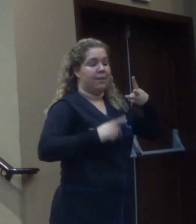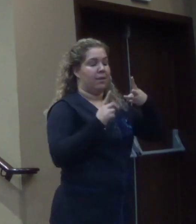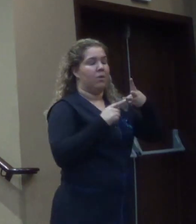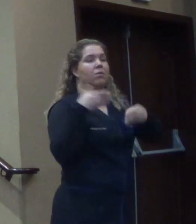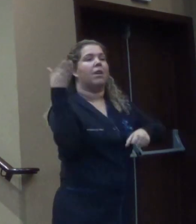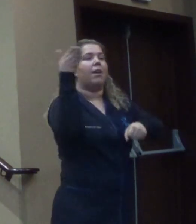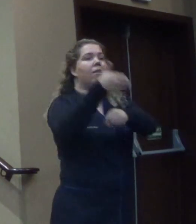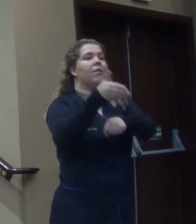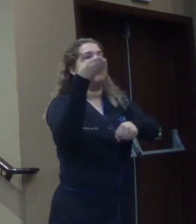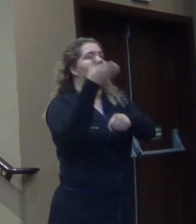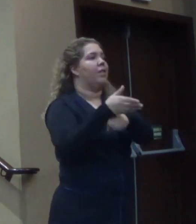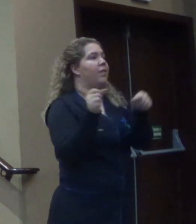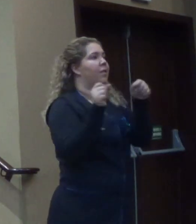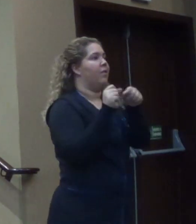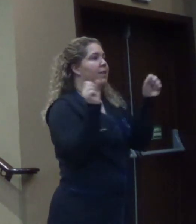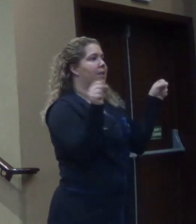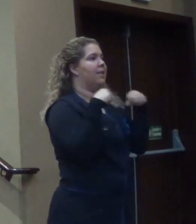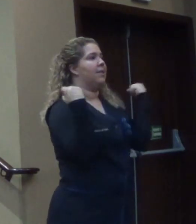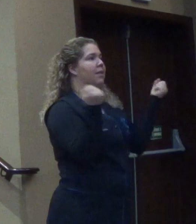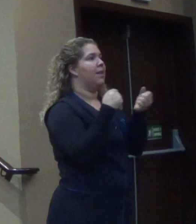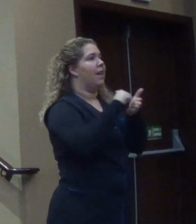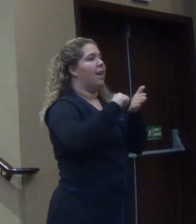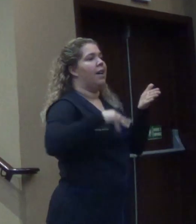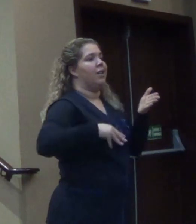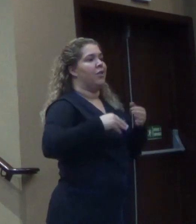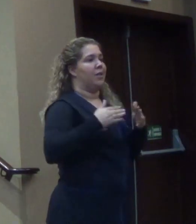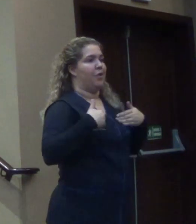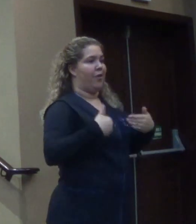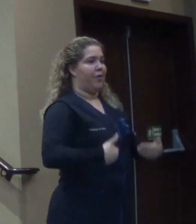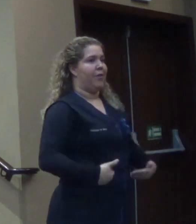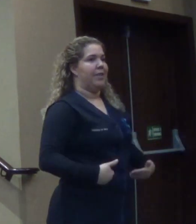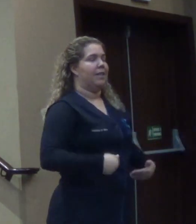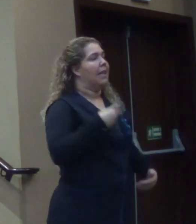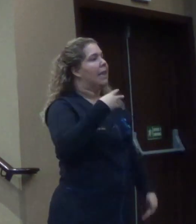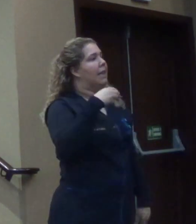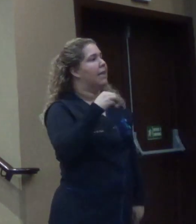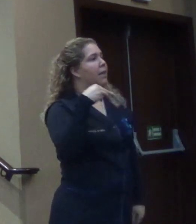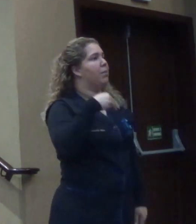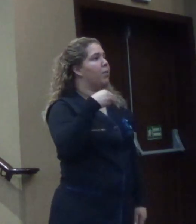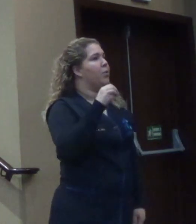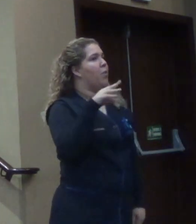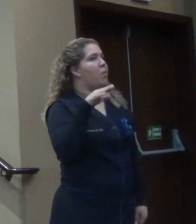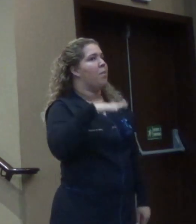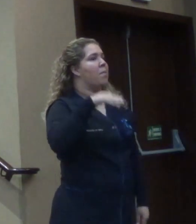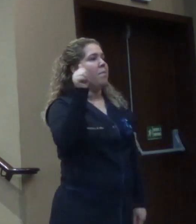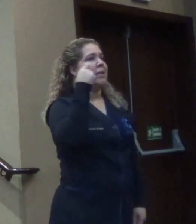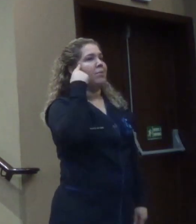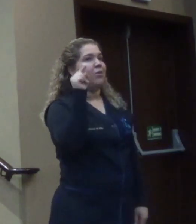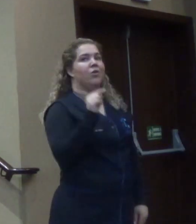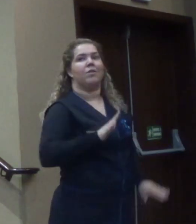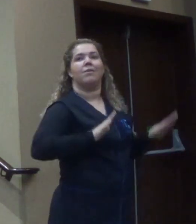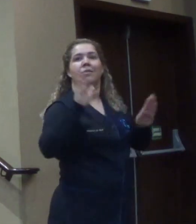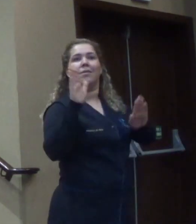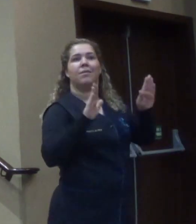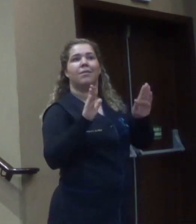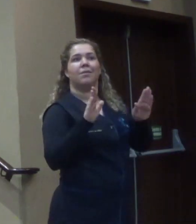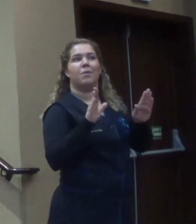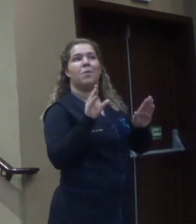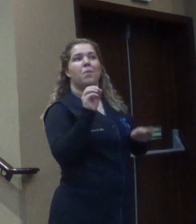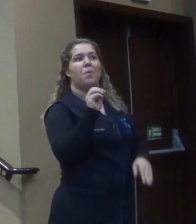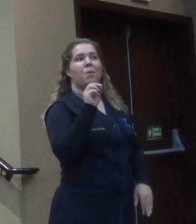moderado, 30 minutos ou mais por dia. A recomendação,